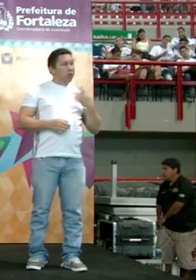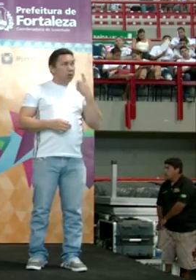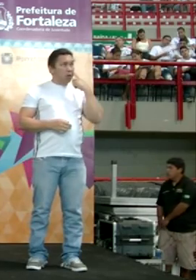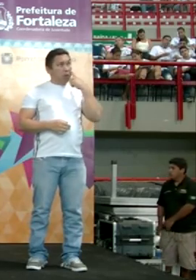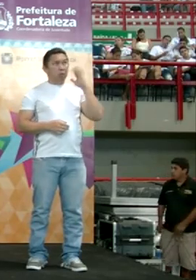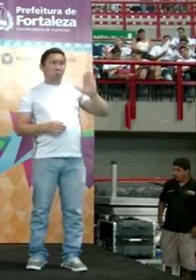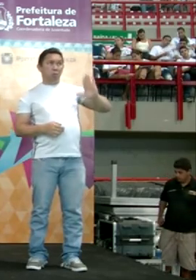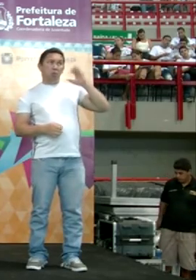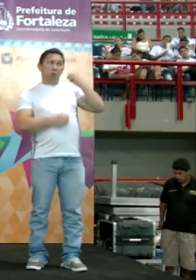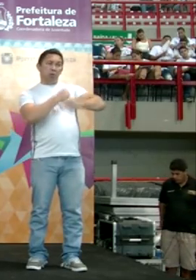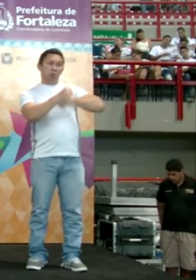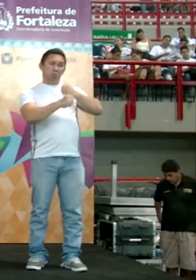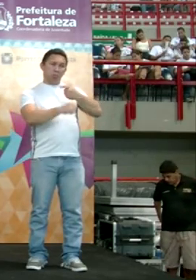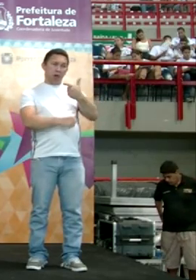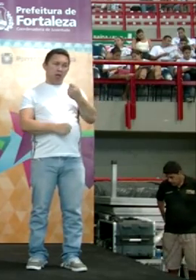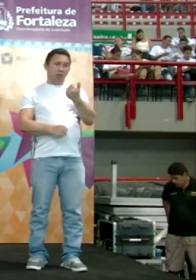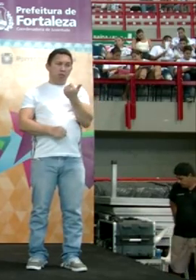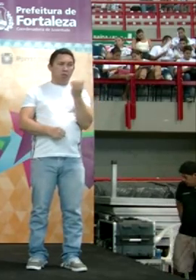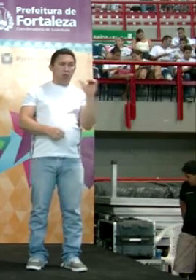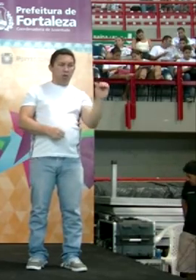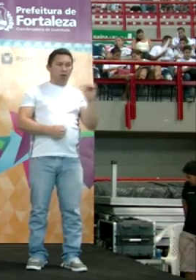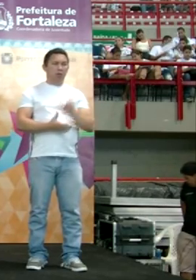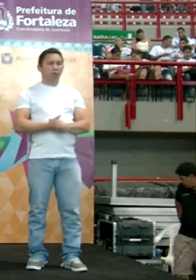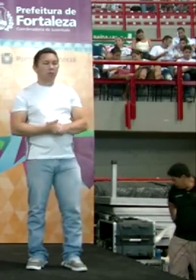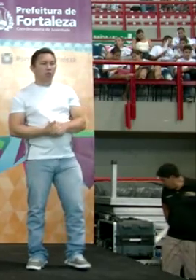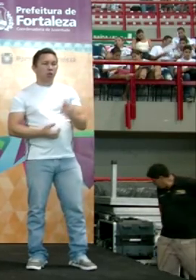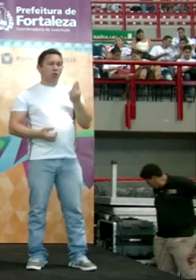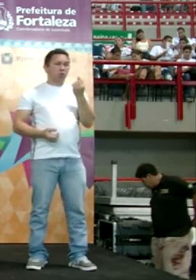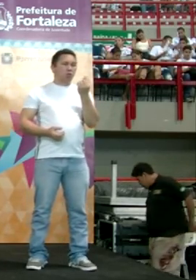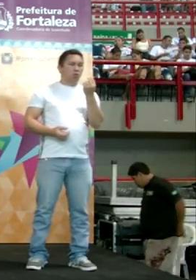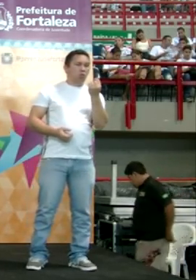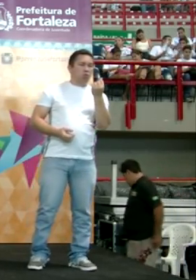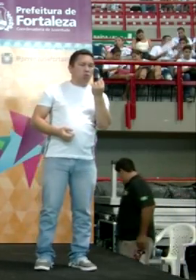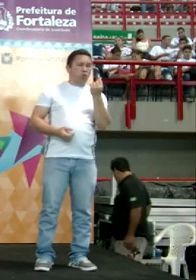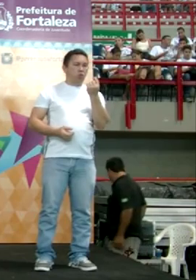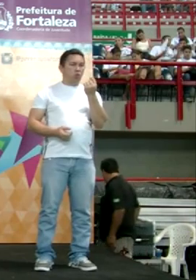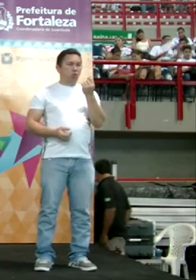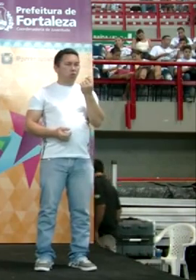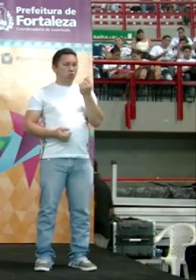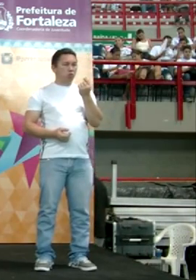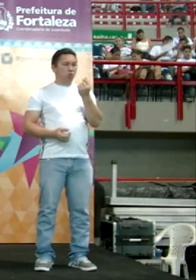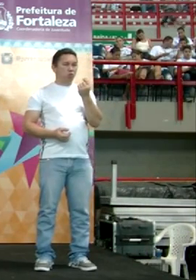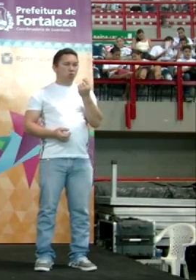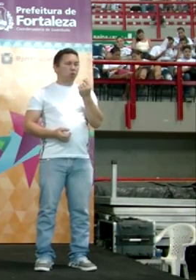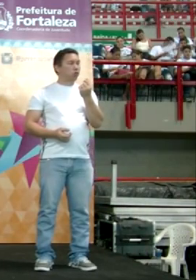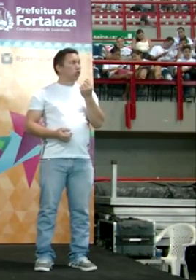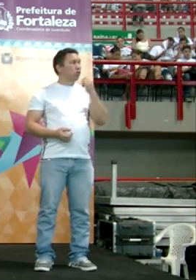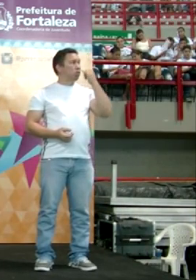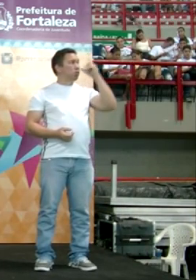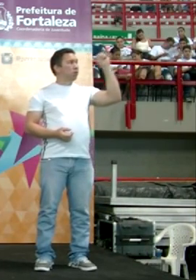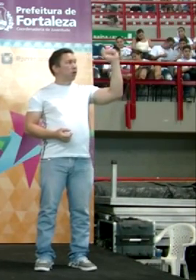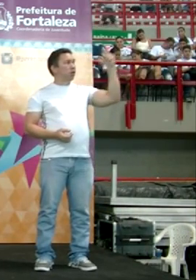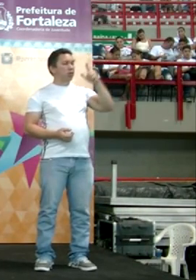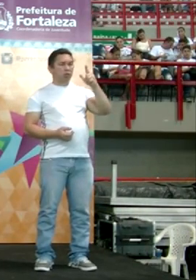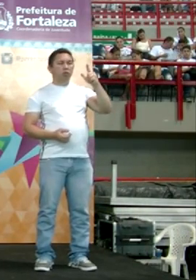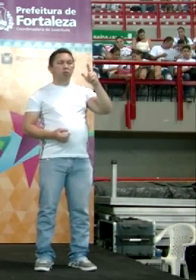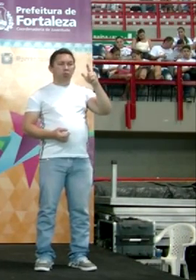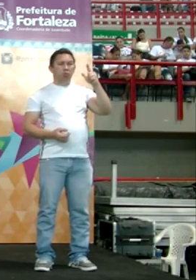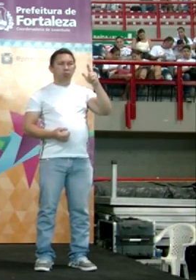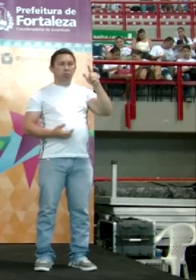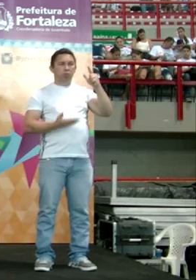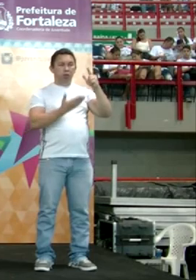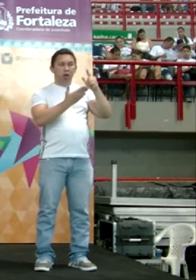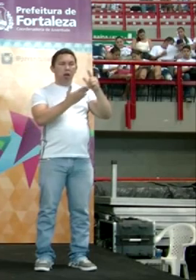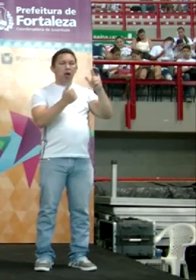tá? O custo de instalação vem caindo para a energia solar, mas ainda é caro, tá? É mais caro, inclusive, do